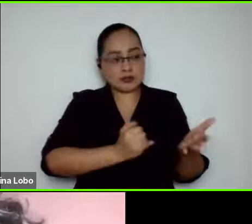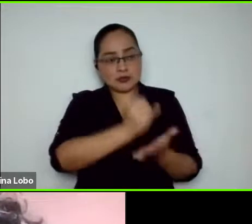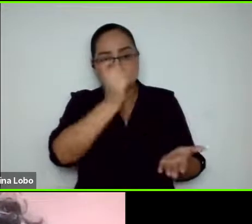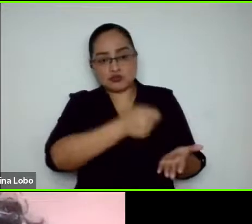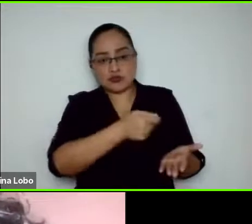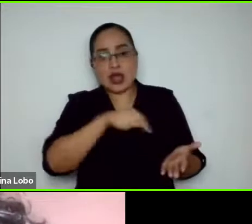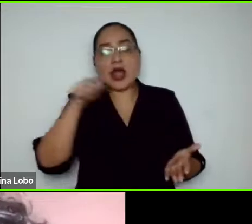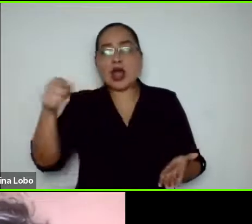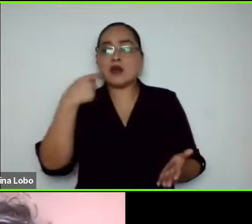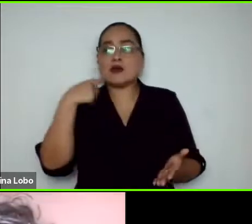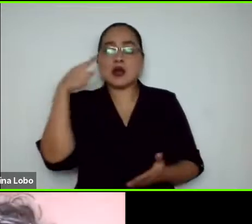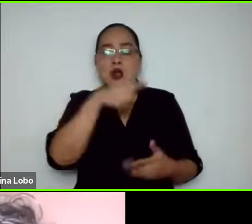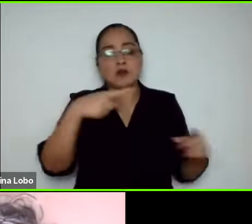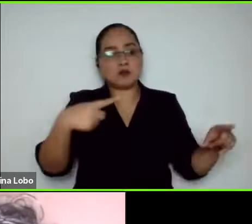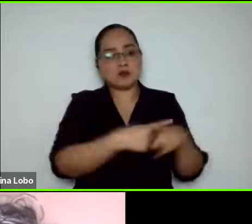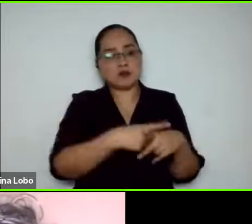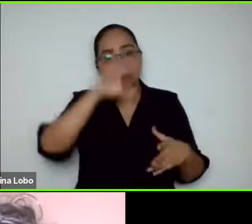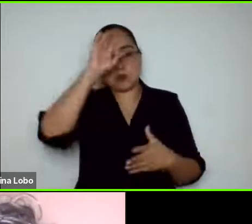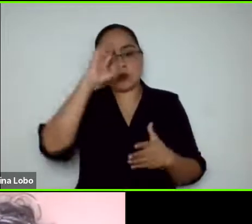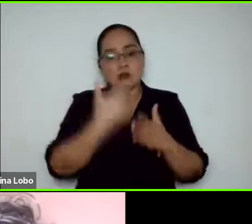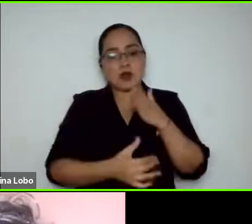Otra de las preguntas,